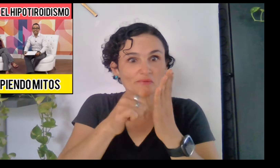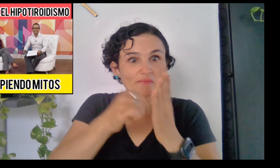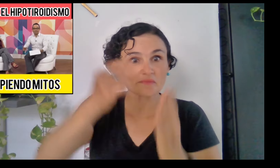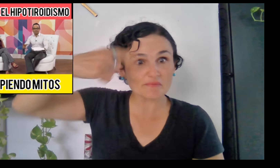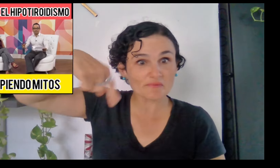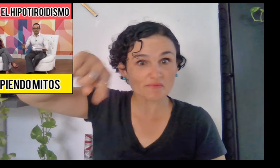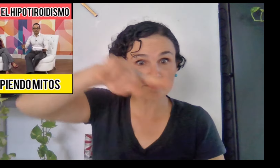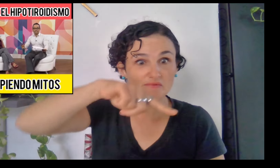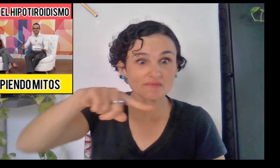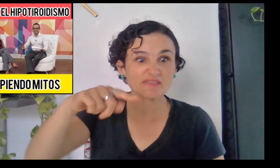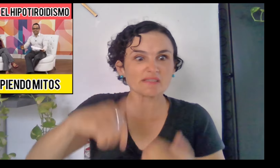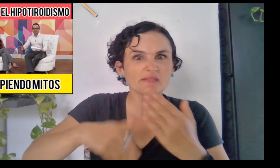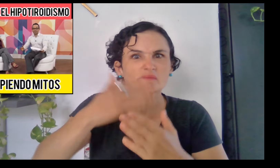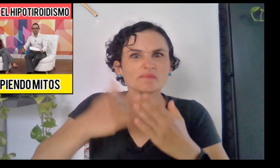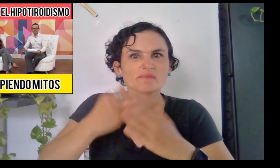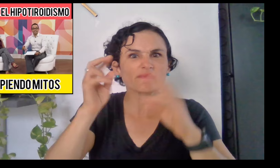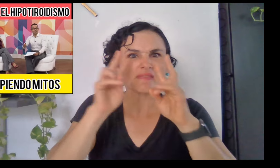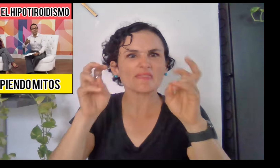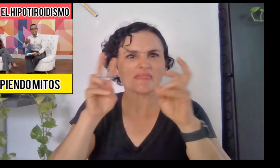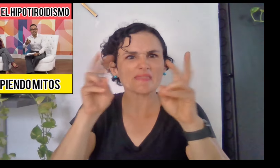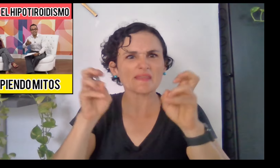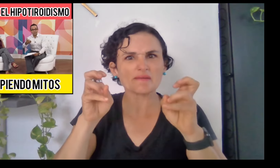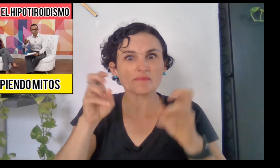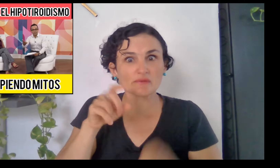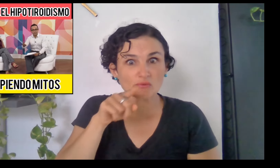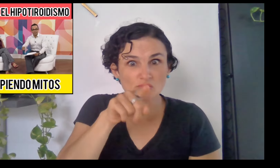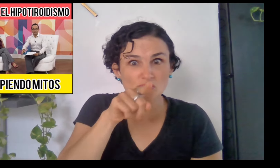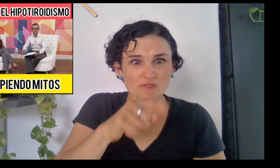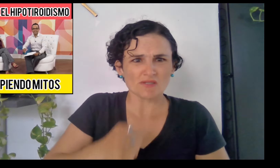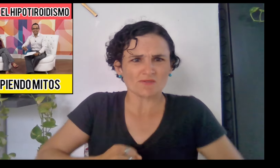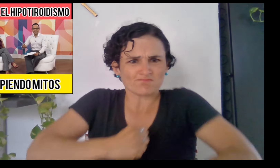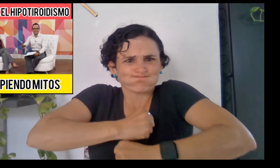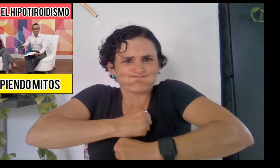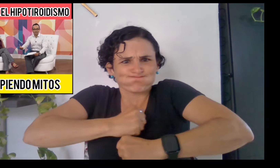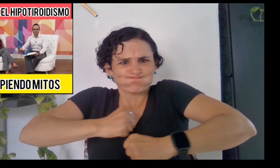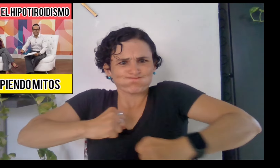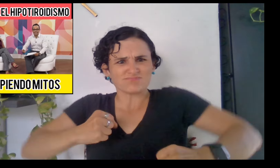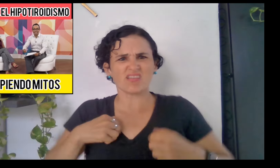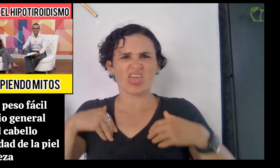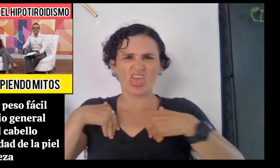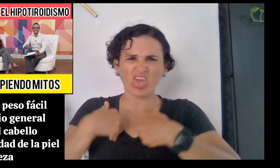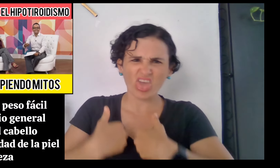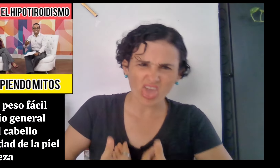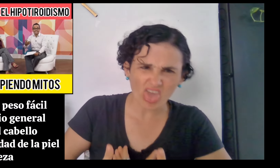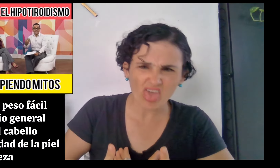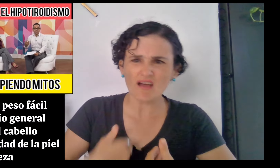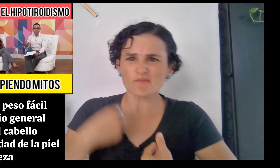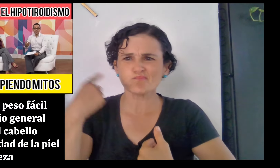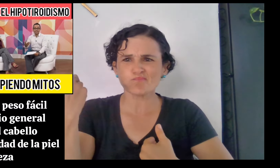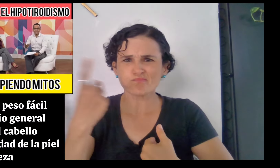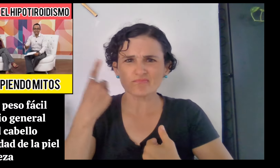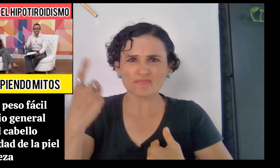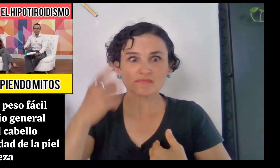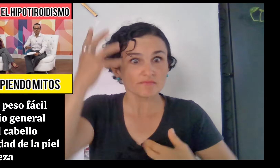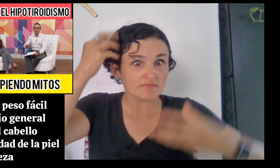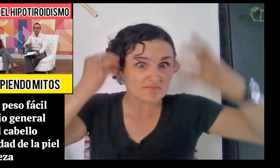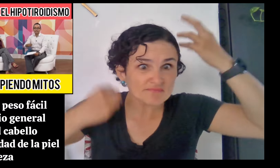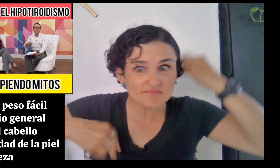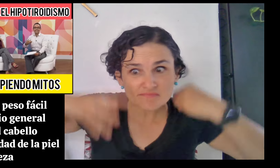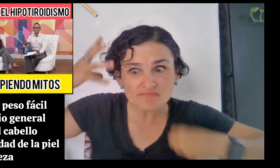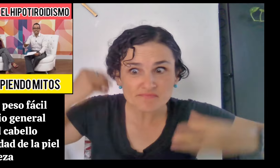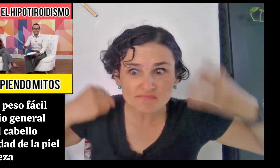Y empezamos con la siguiente gran premisa. Si tú tiendes a subir de peso, si sientes cansancio general, si el cabello se te está cayendo,